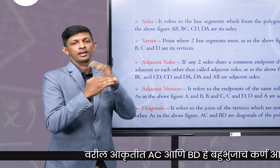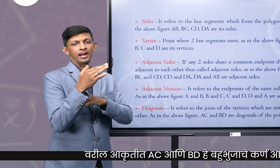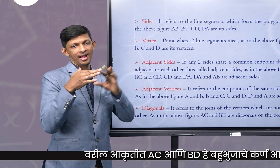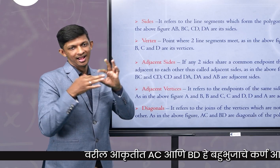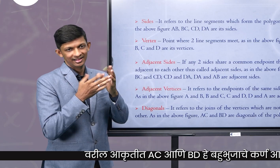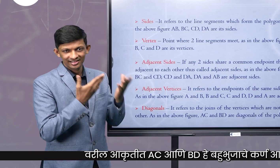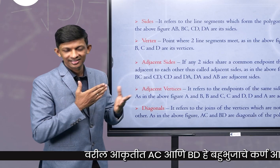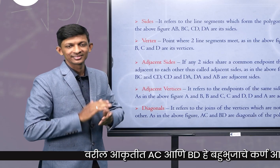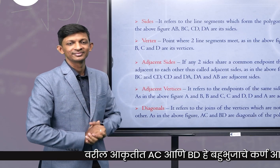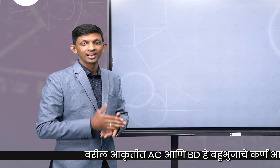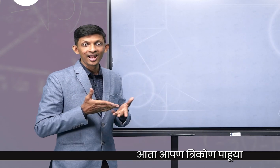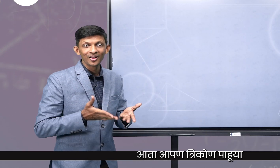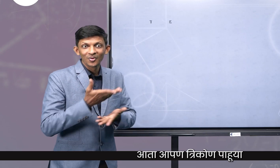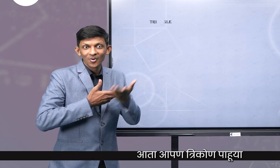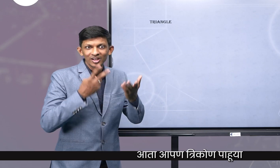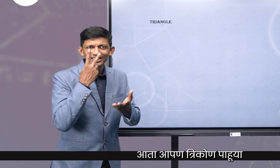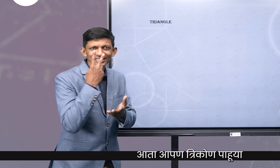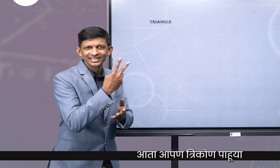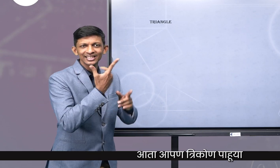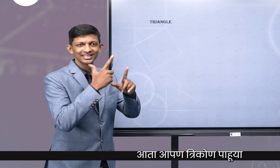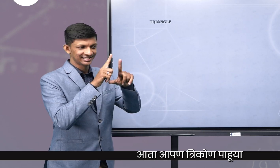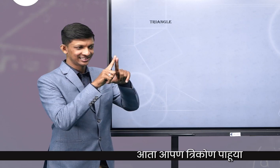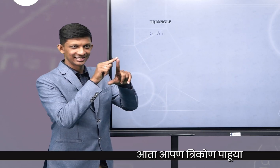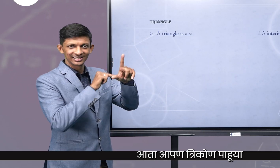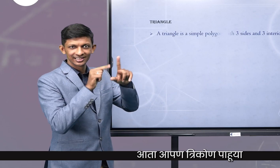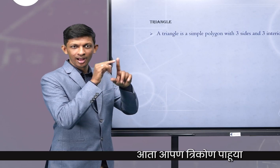आहेत. आता आपण त्रिकोण पाहूया.